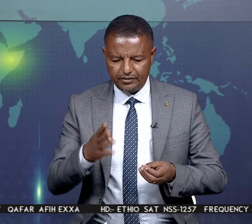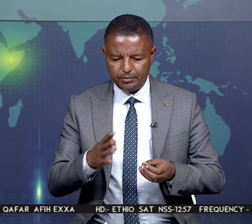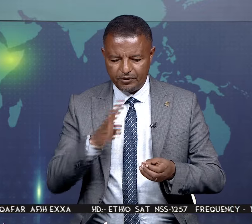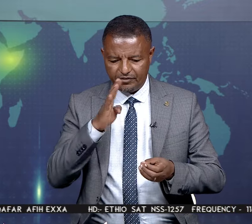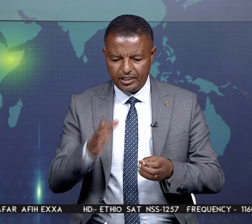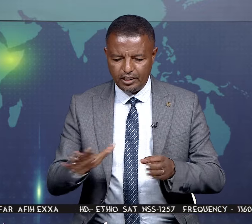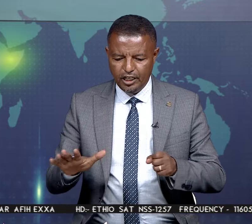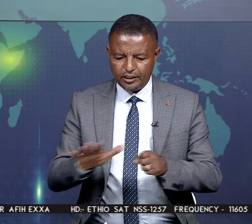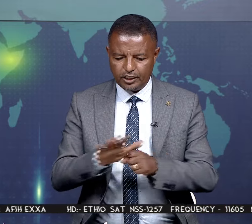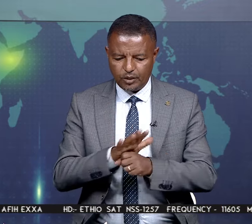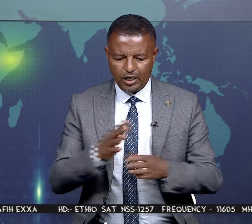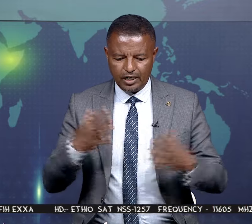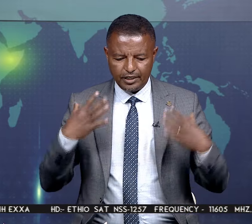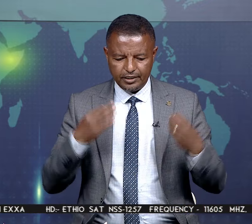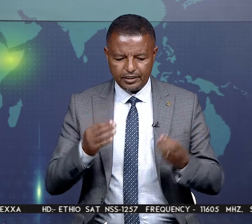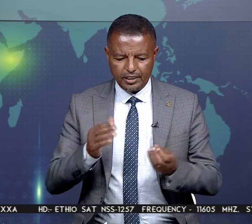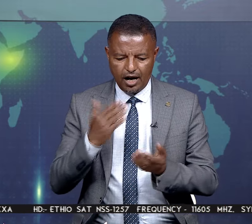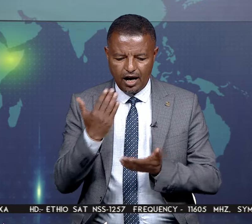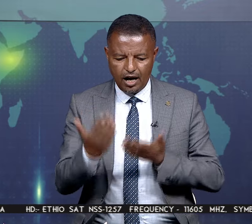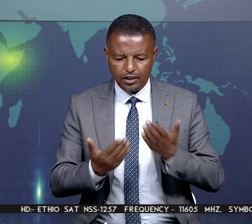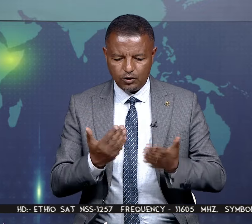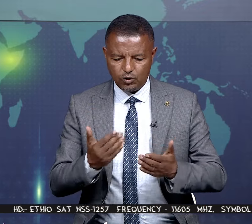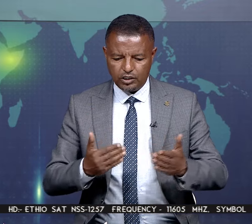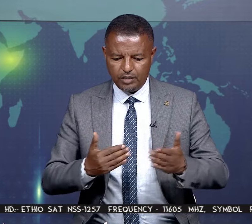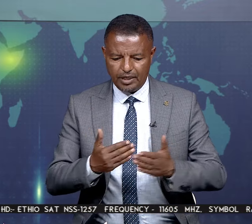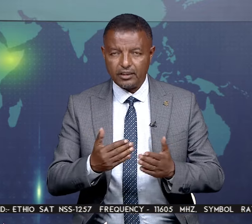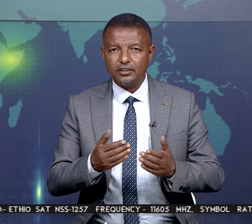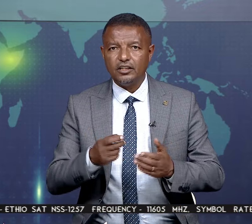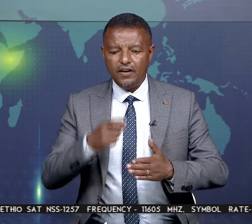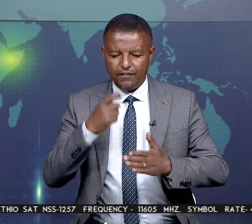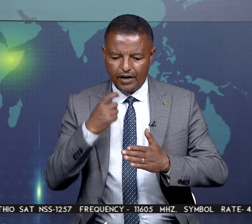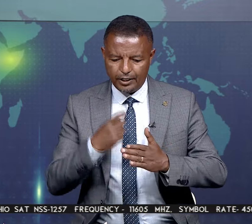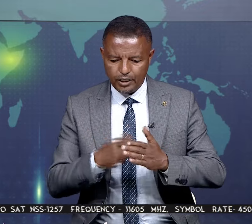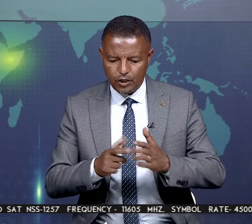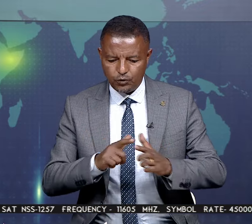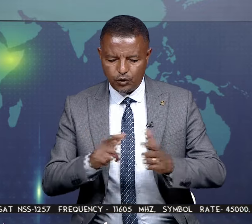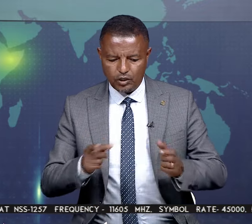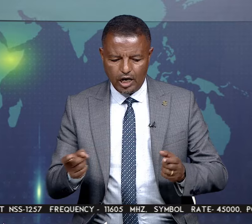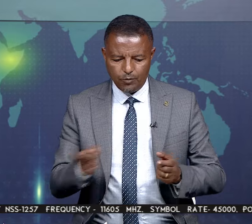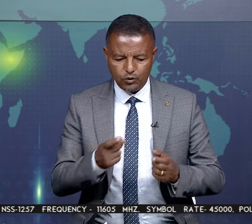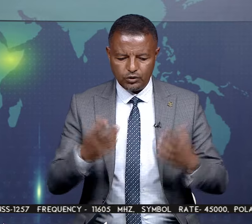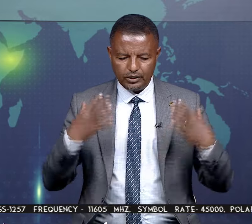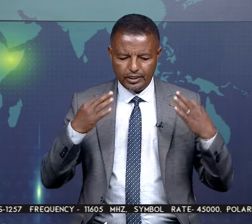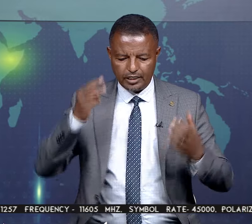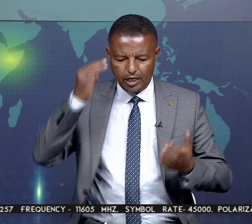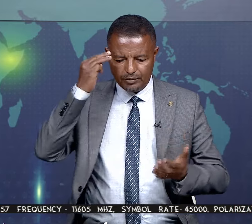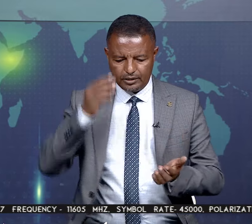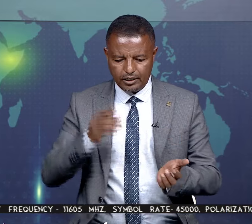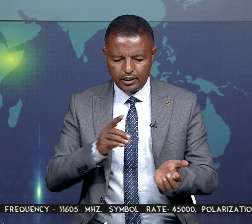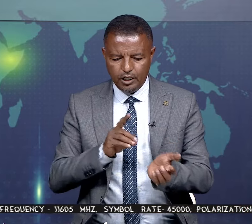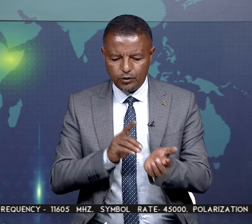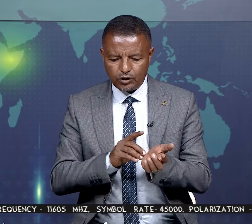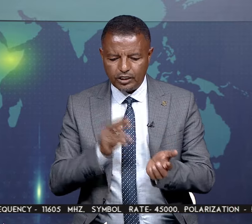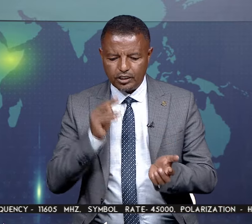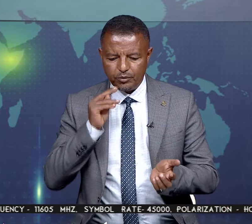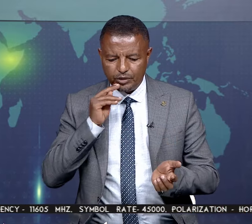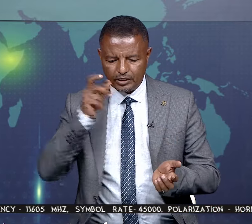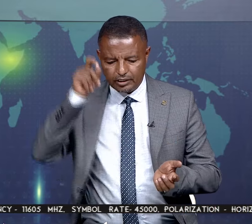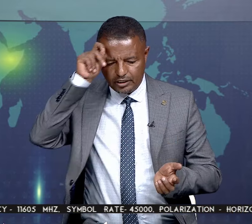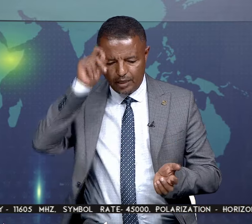በመፍጠር የተሟላ የጤና አገልግሎት ለማድረስ ፋይዳው የጎላ መሆኑን የጤና ሚኒስትር ዶክተር መቅደስ ዳባ